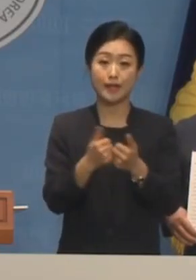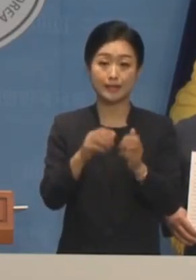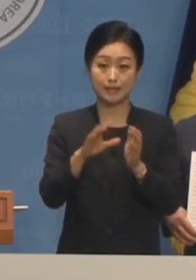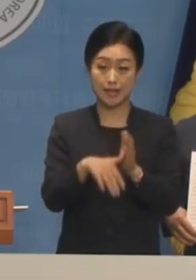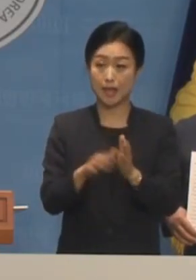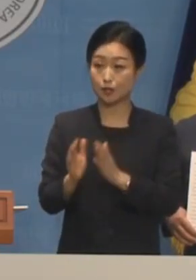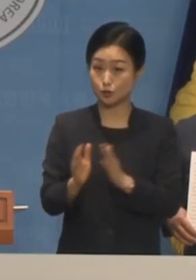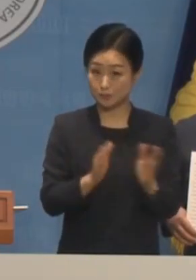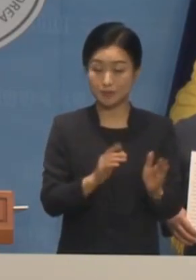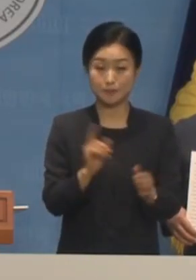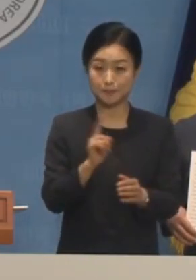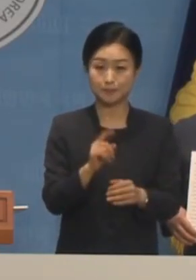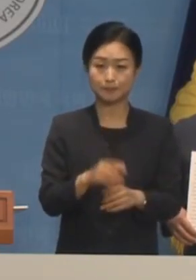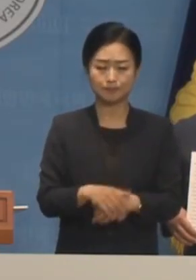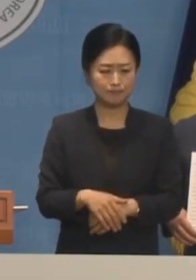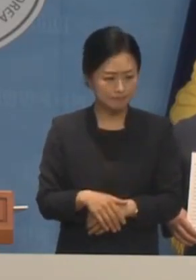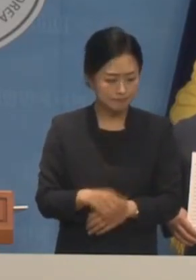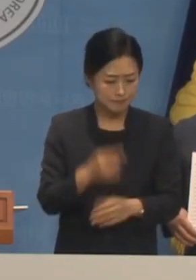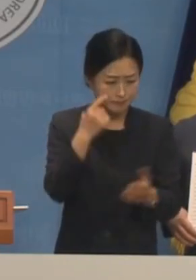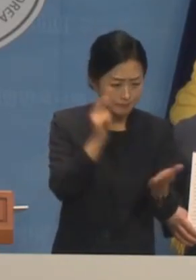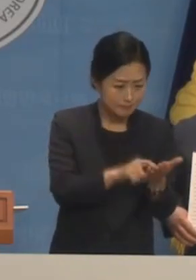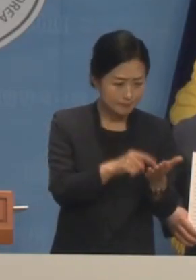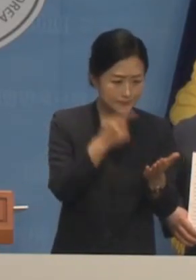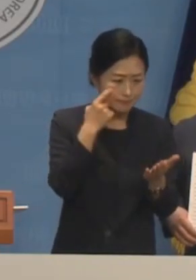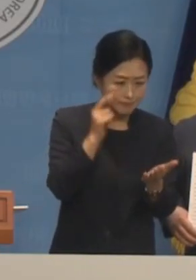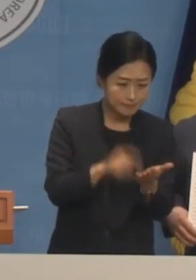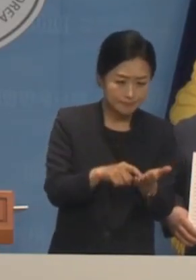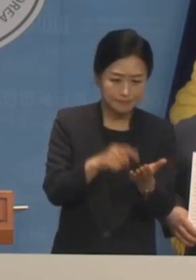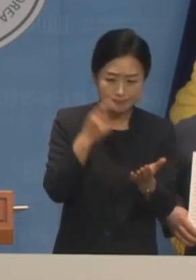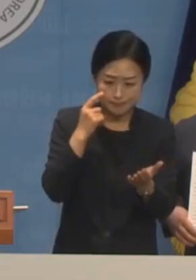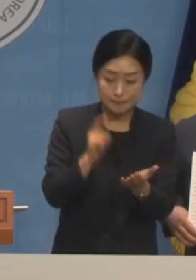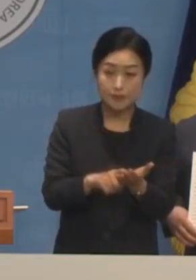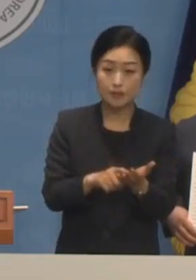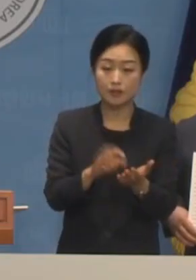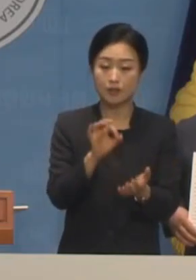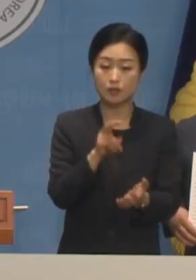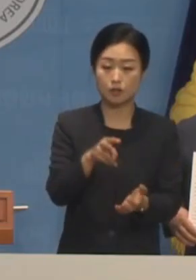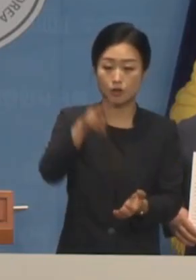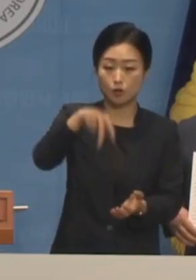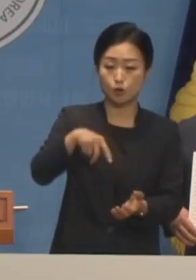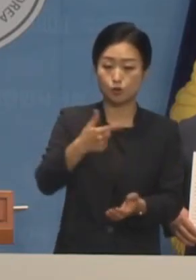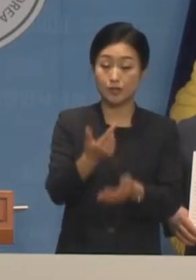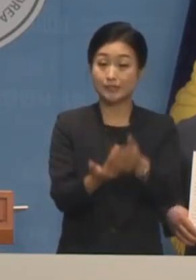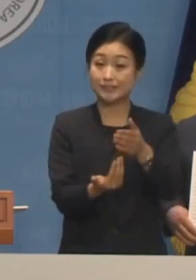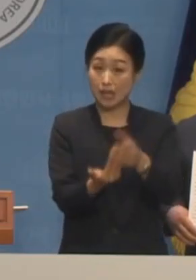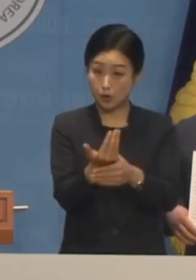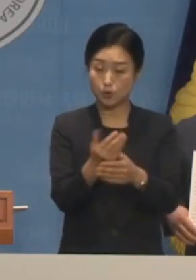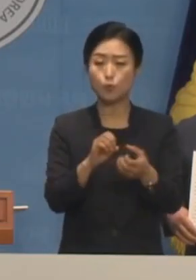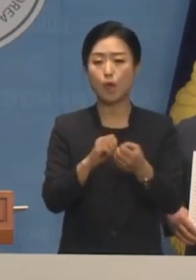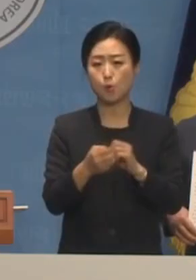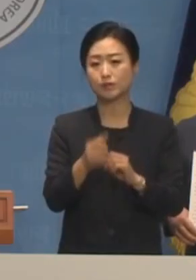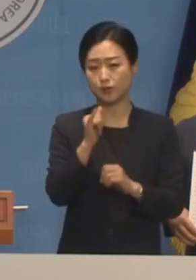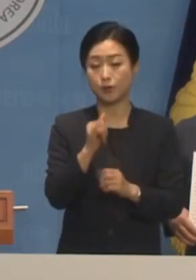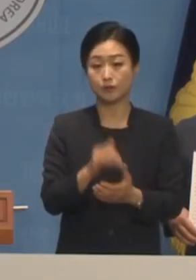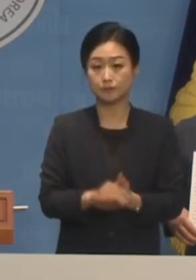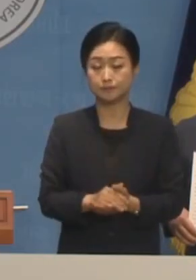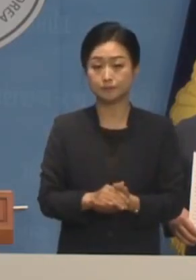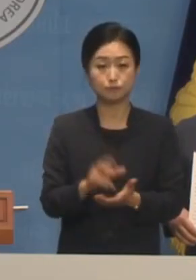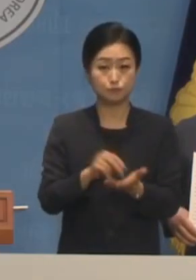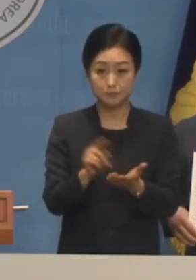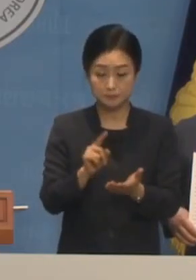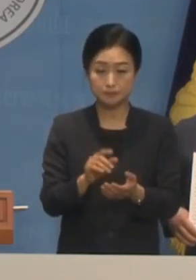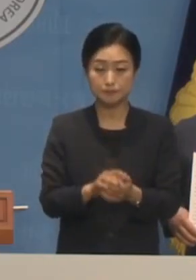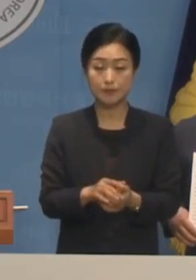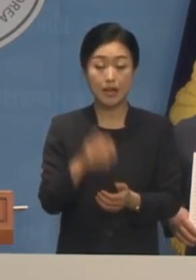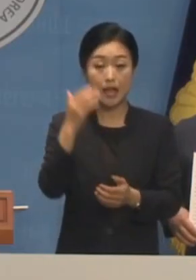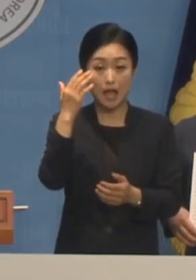준비하며 심각하게 발견한 문제는 바로 여에 대한 곡이었습니다 제는